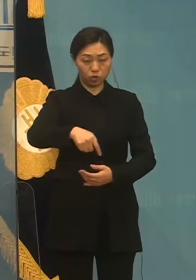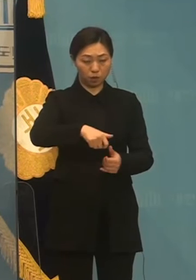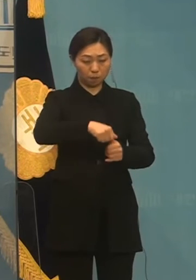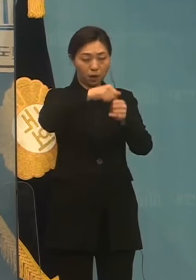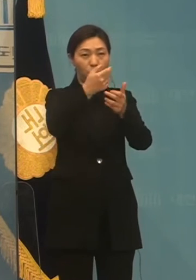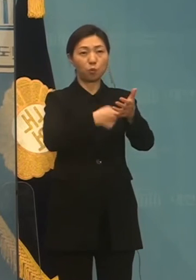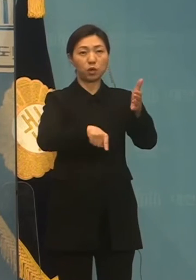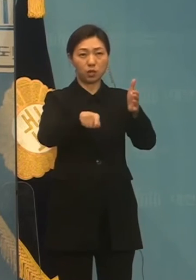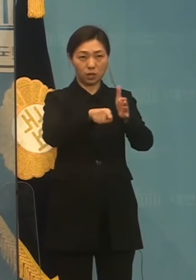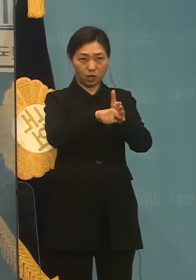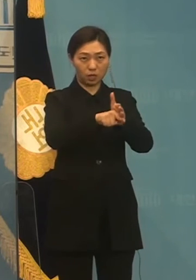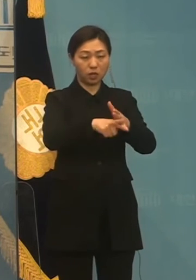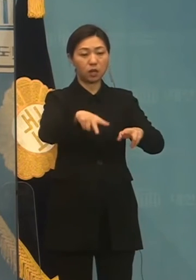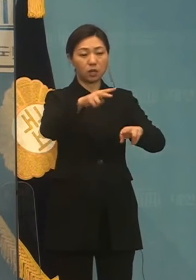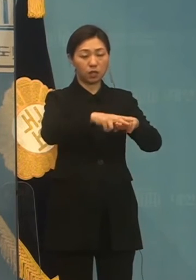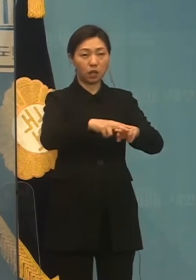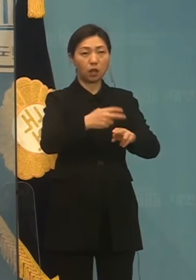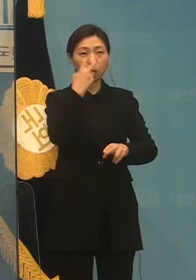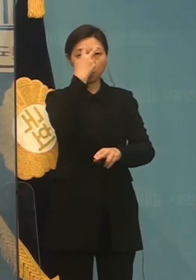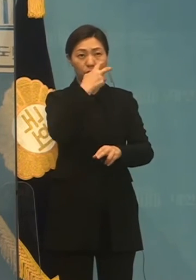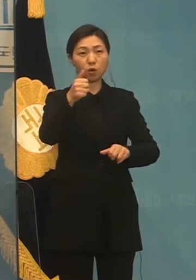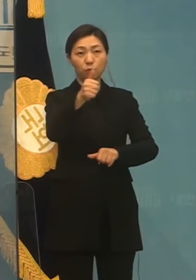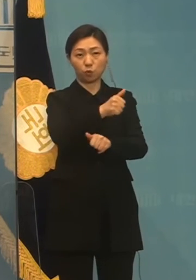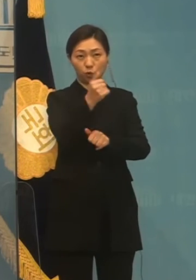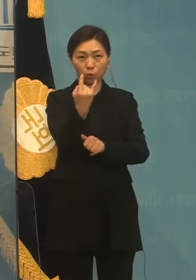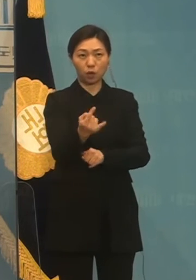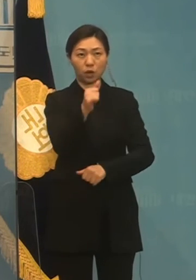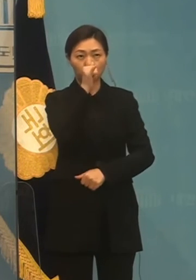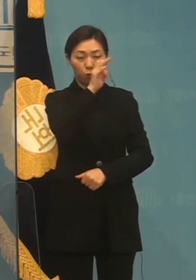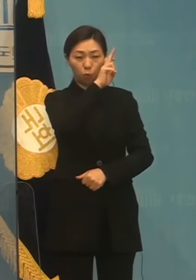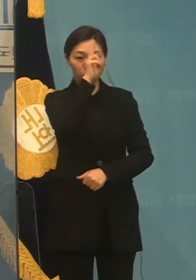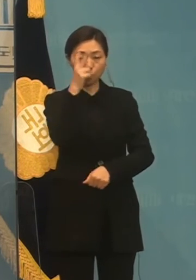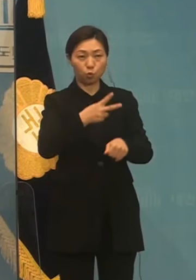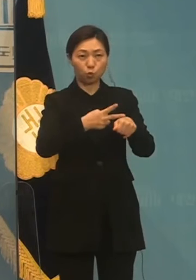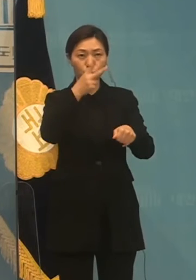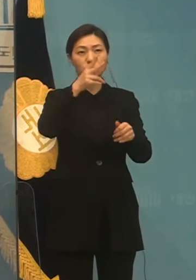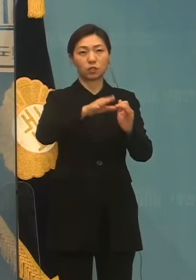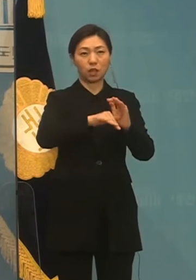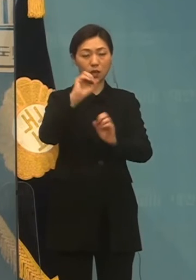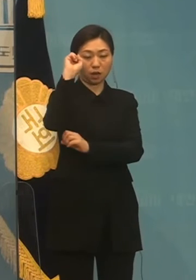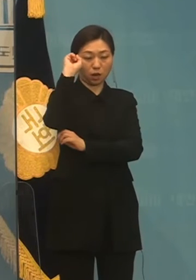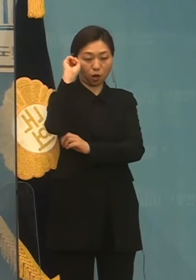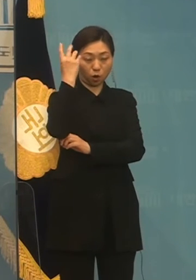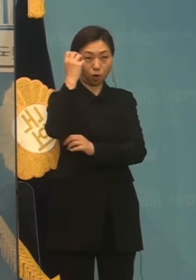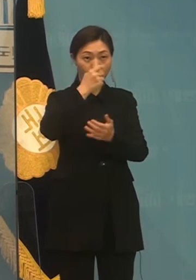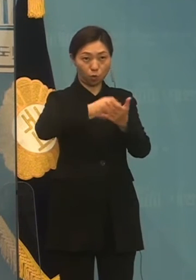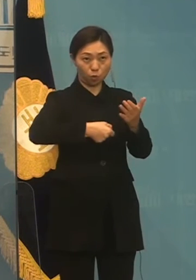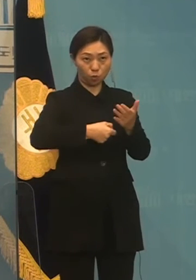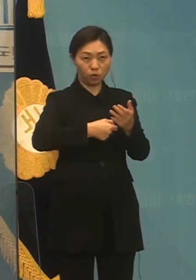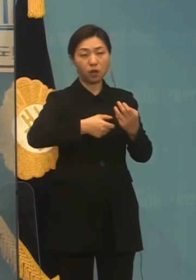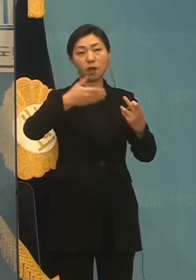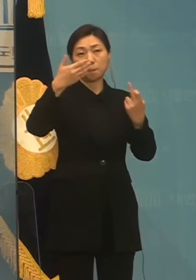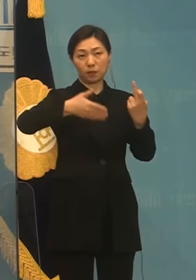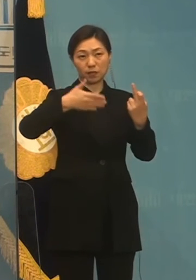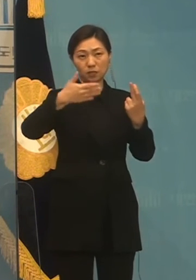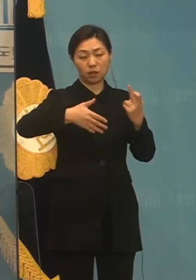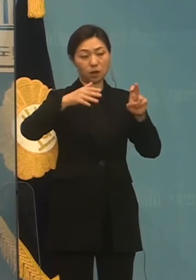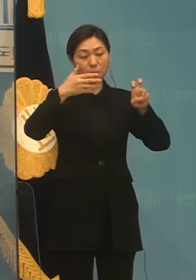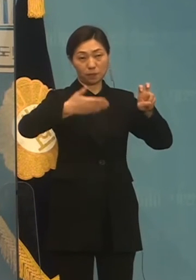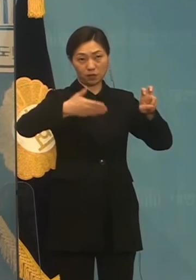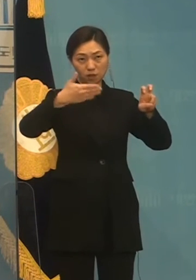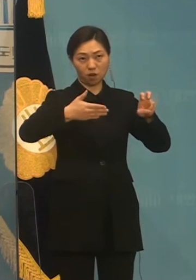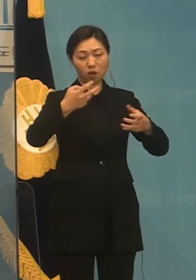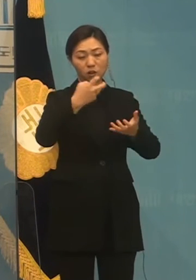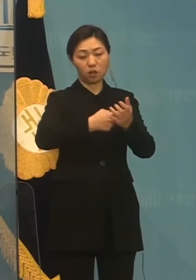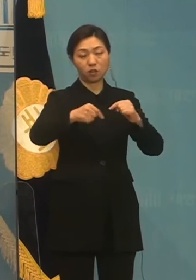인사청문특별위원회가 개최되며 오후 2시에는 언론 미디어 제도개선특별위원회가